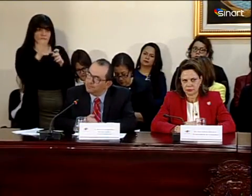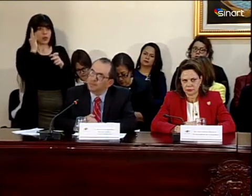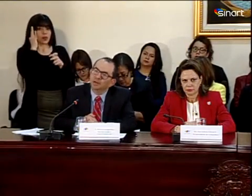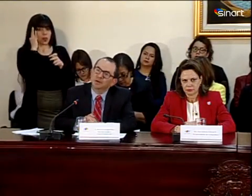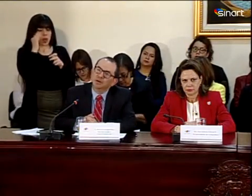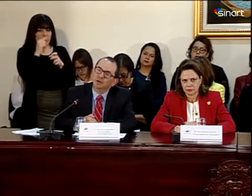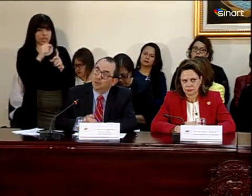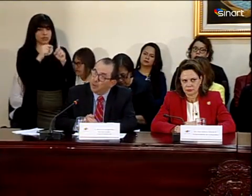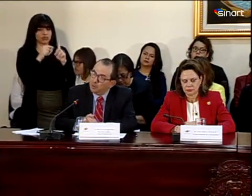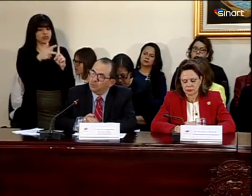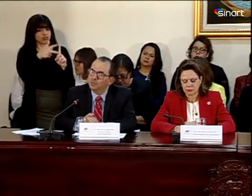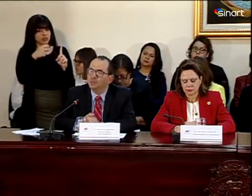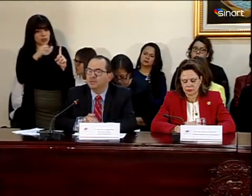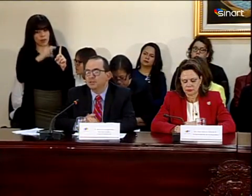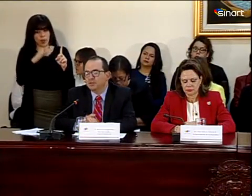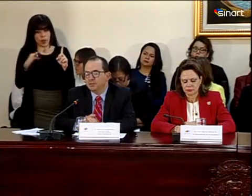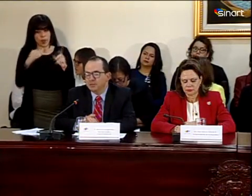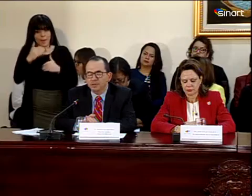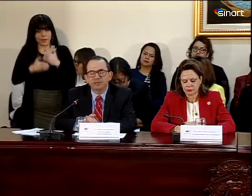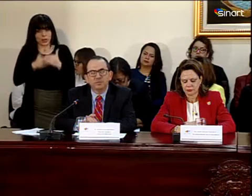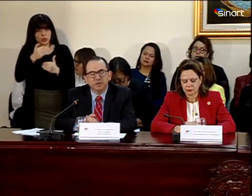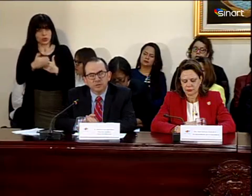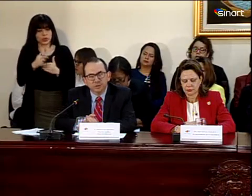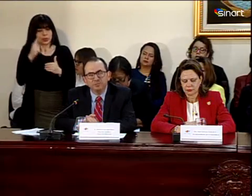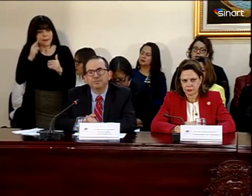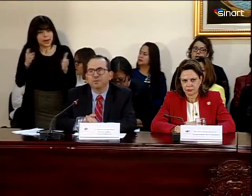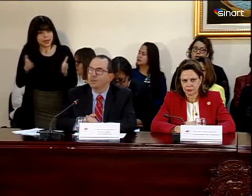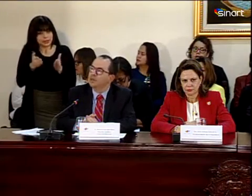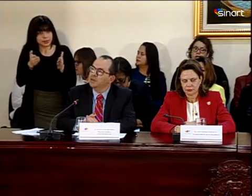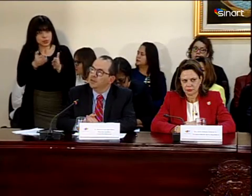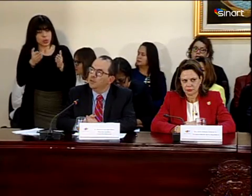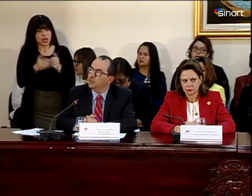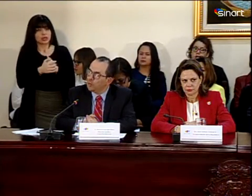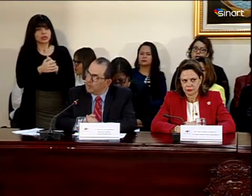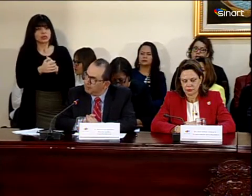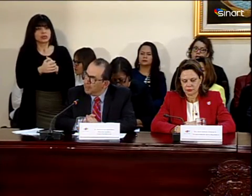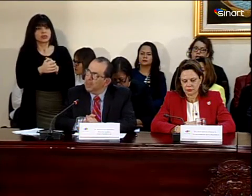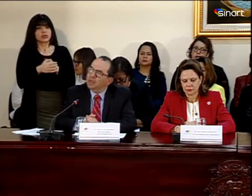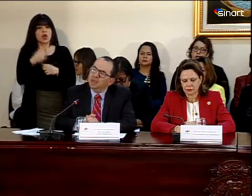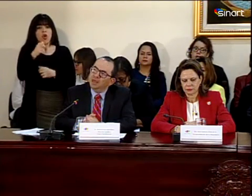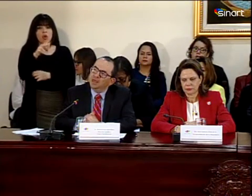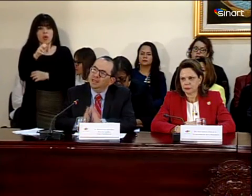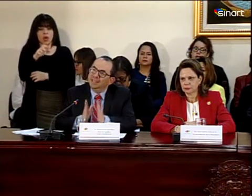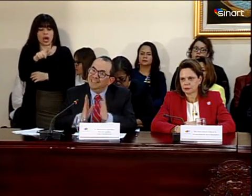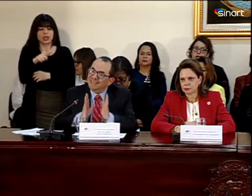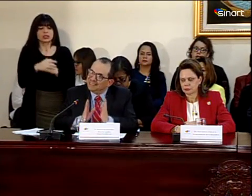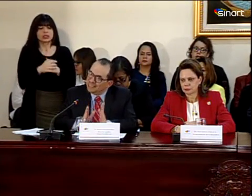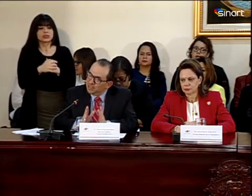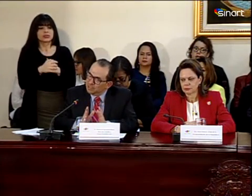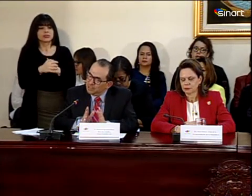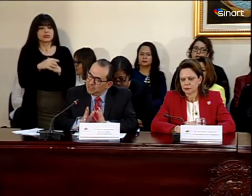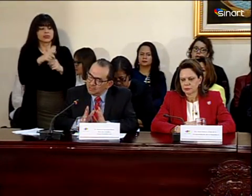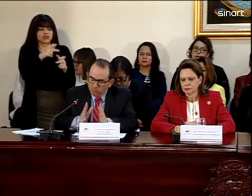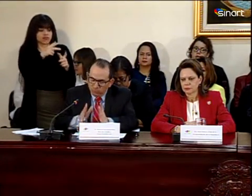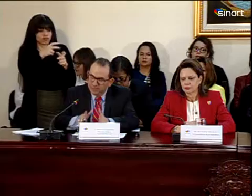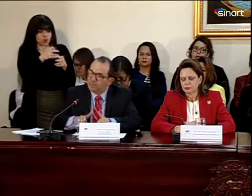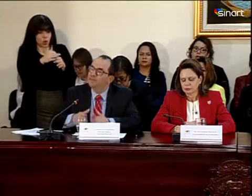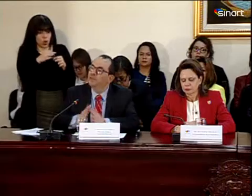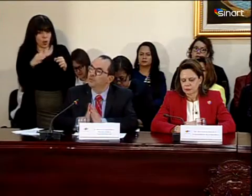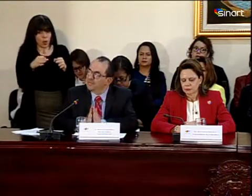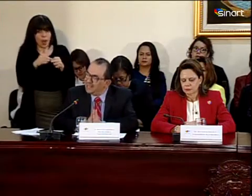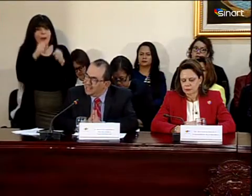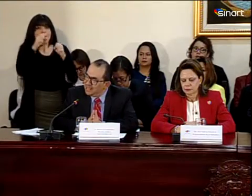mujer luego de un procedimiento de estimulación hormonal, de esa cantidad obtenida puede